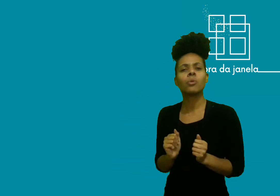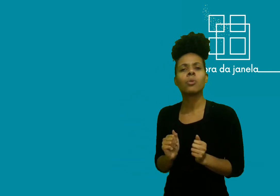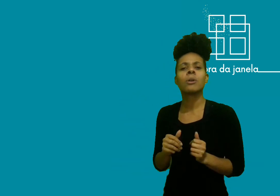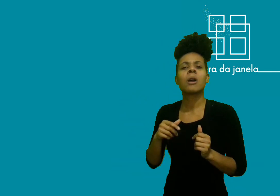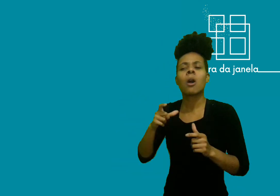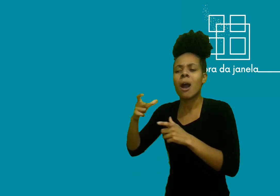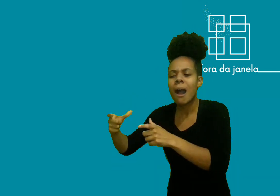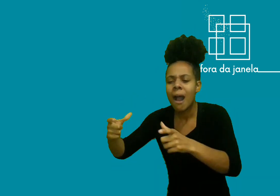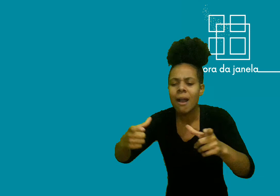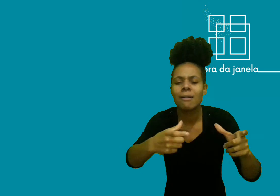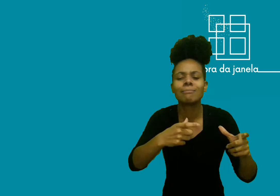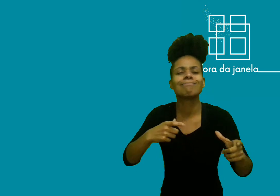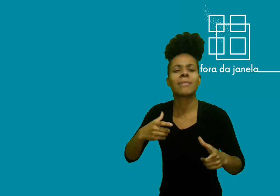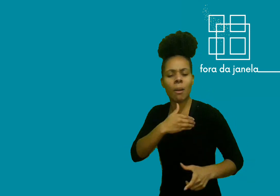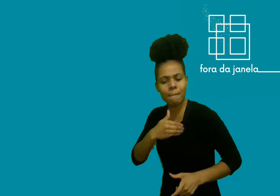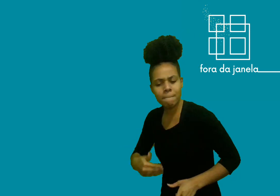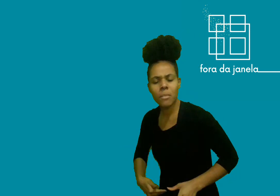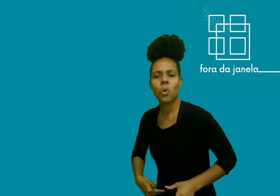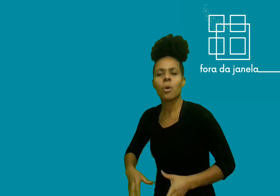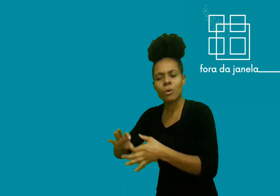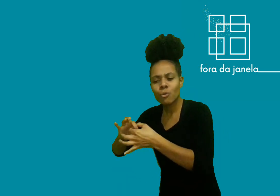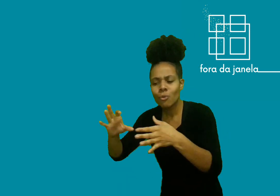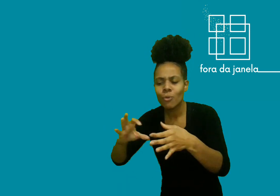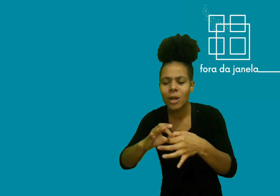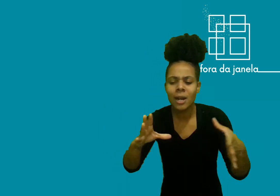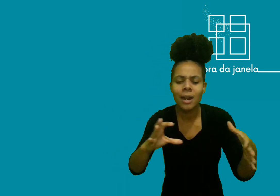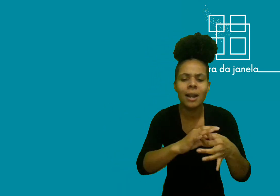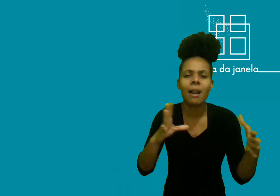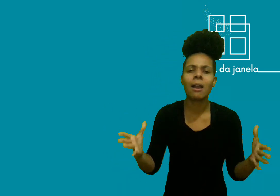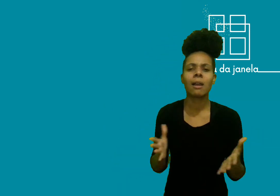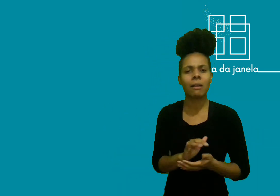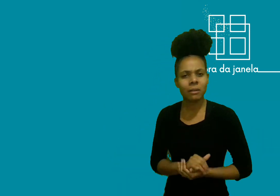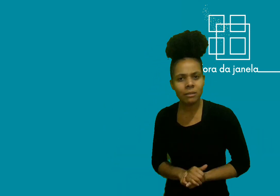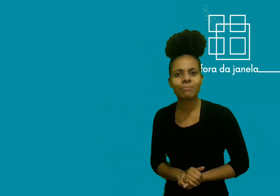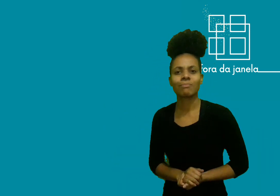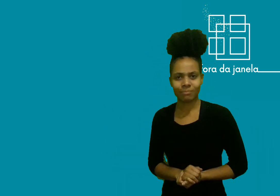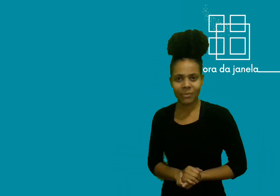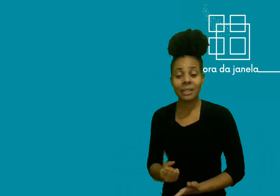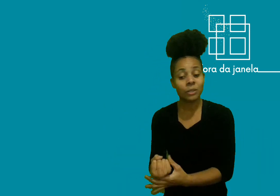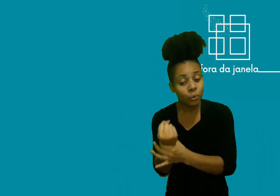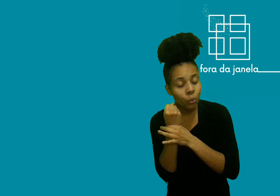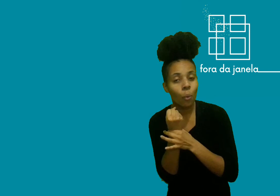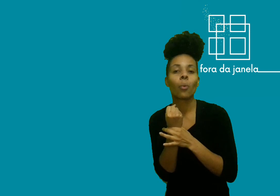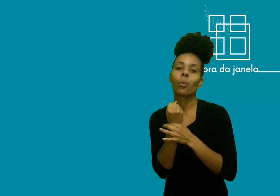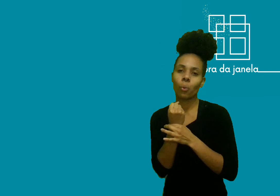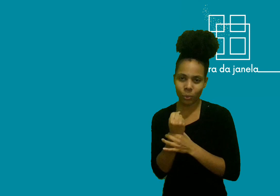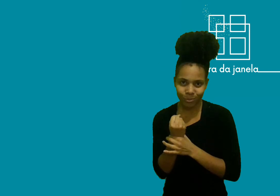suas necessidades, né? É garantir o acesso e a segurança nos espaços públicos, que é o que a gente falou, essas